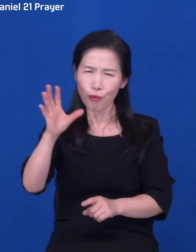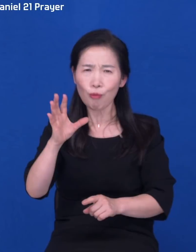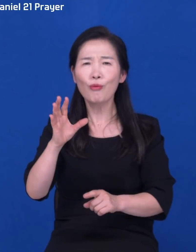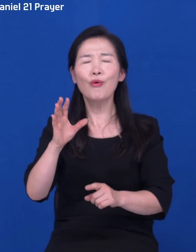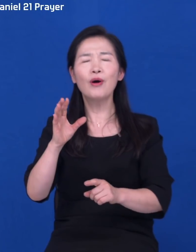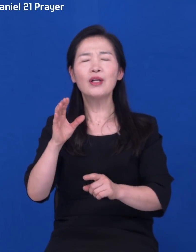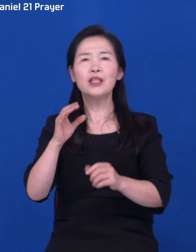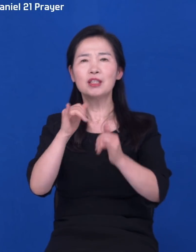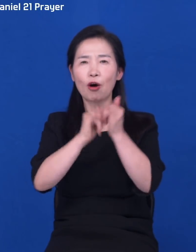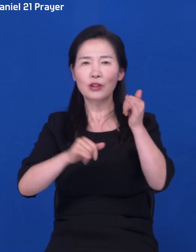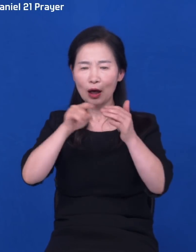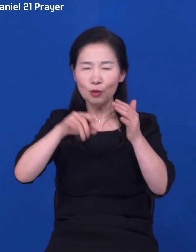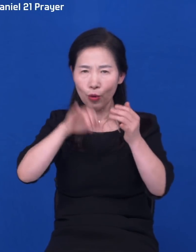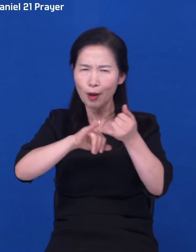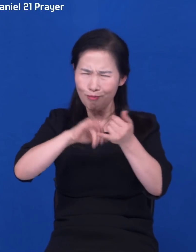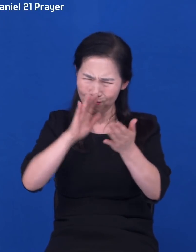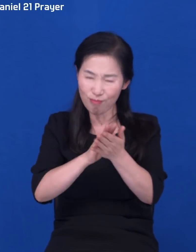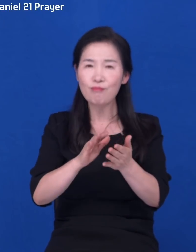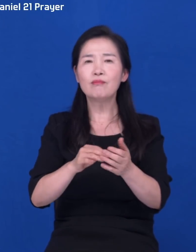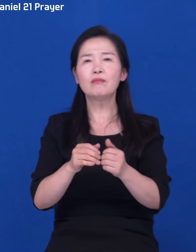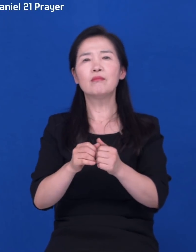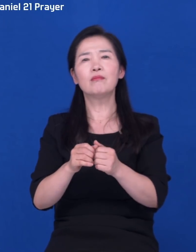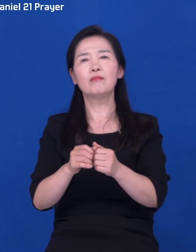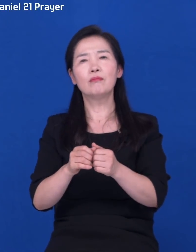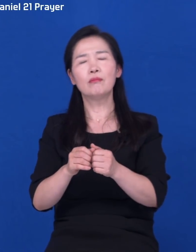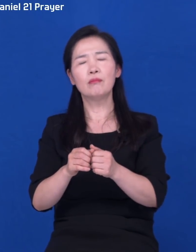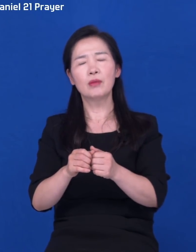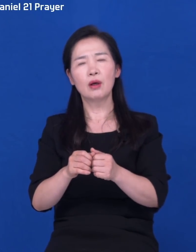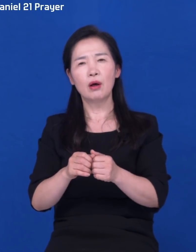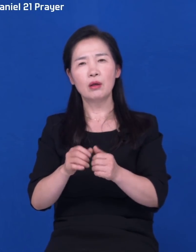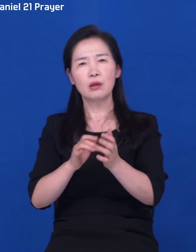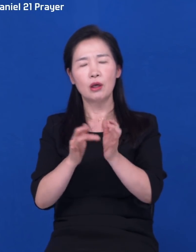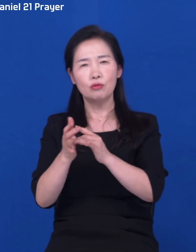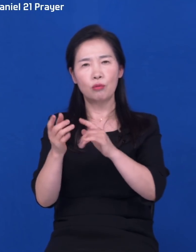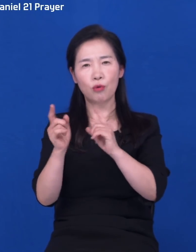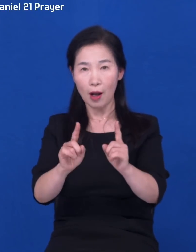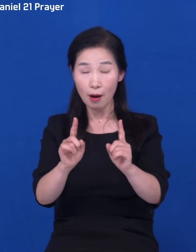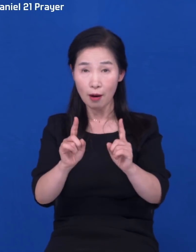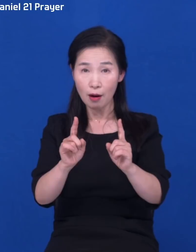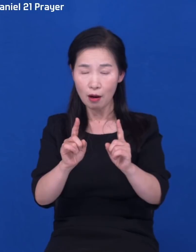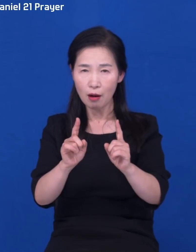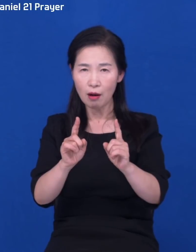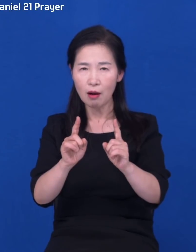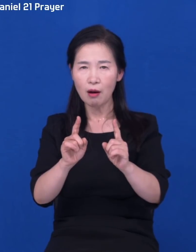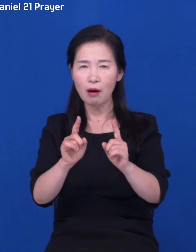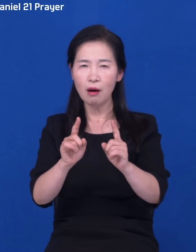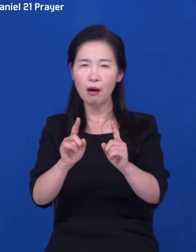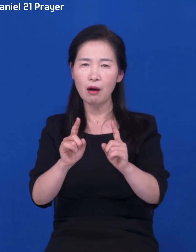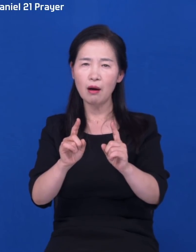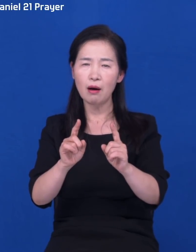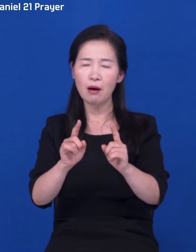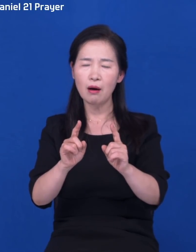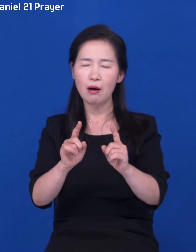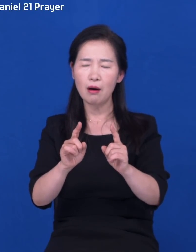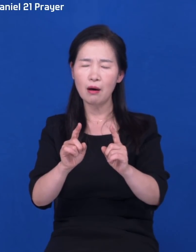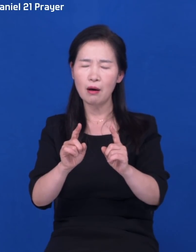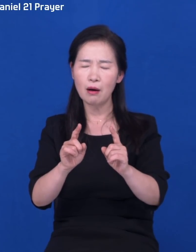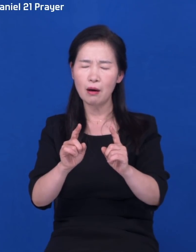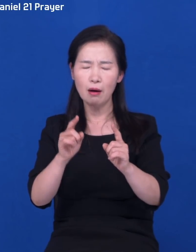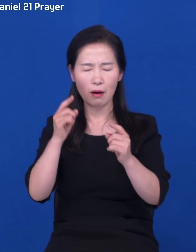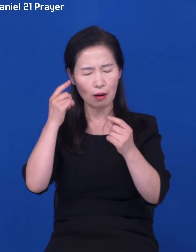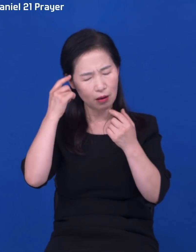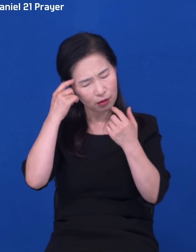사실, 고정된 사실, 예수가 부활했다. 갑자기 거기서 제가 딱 꺾어졌어요. 예수가